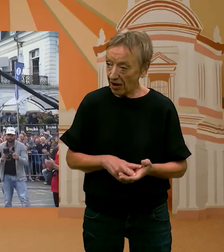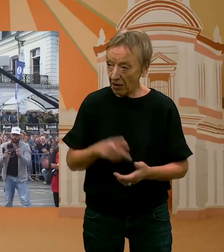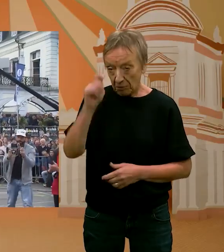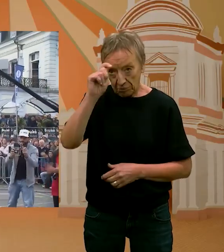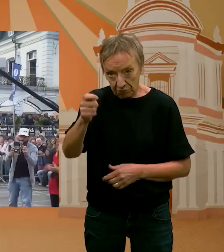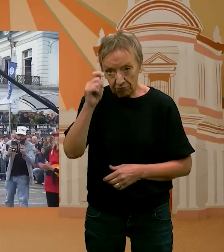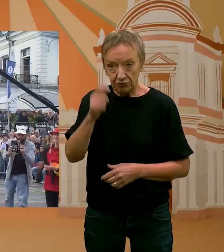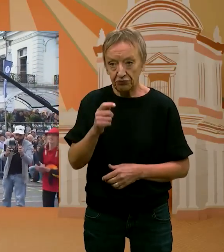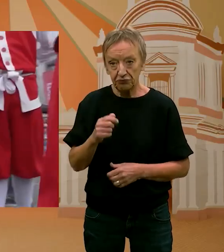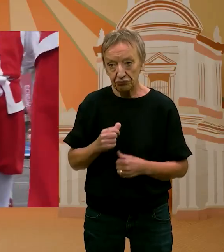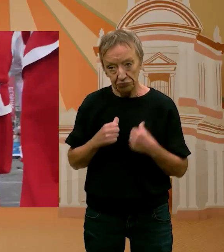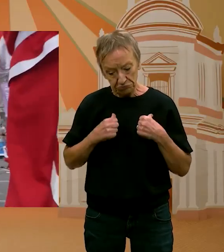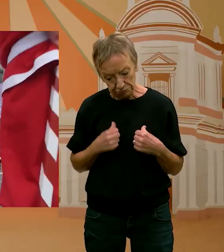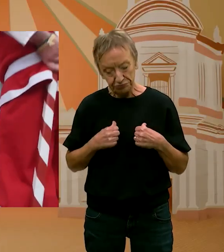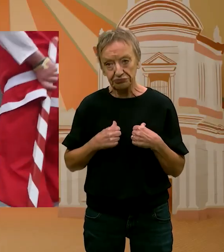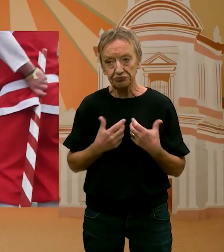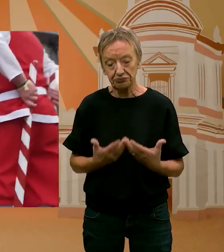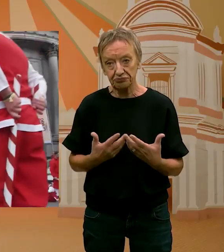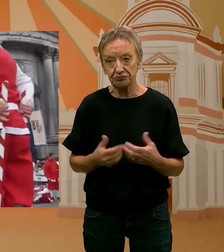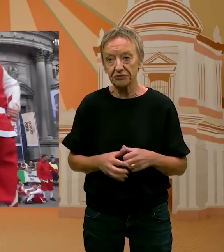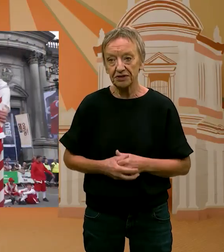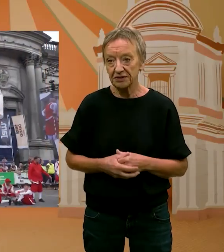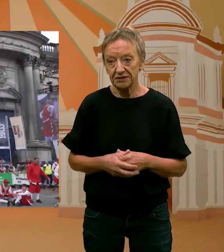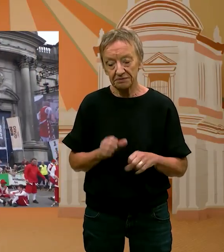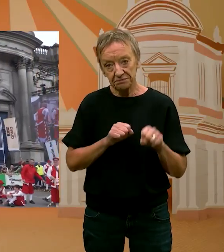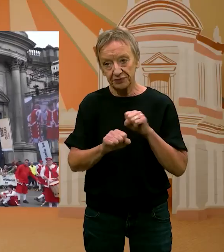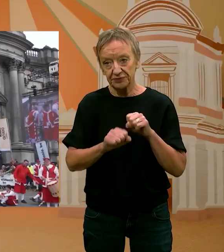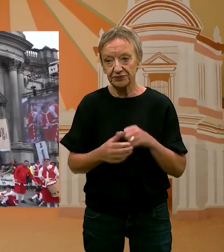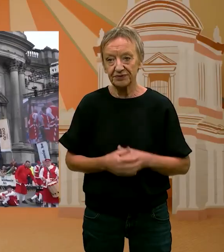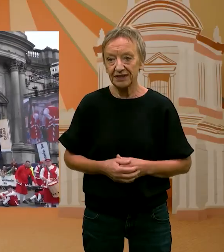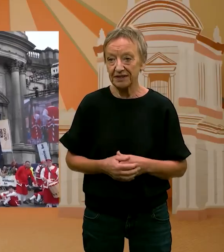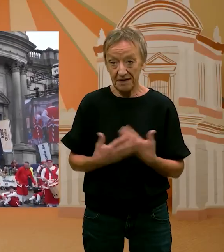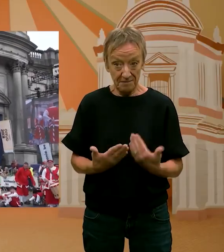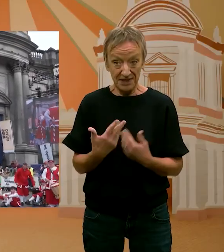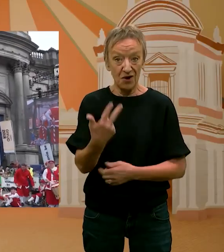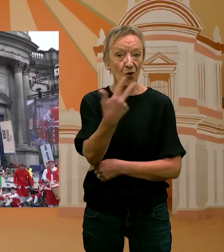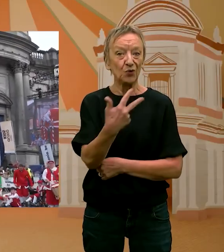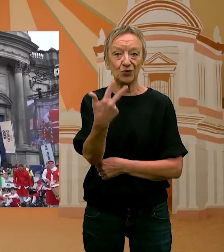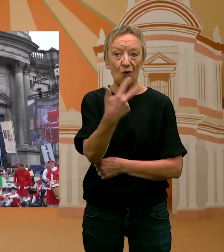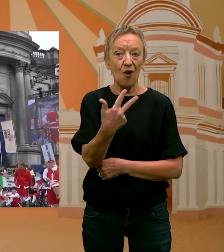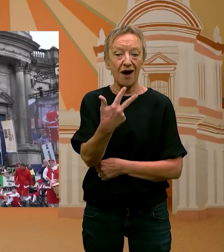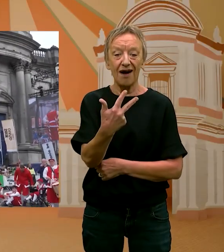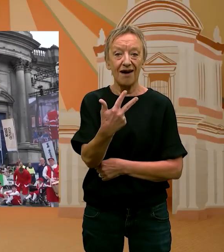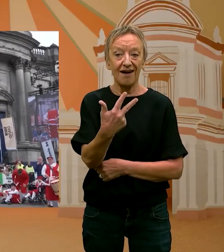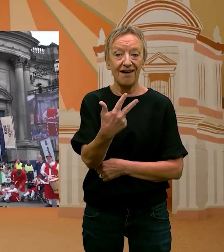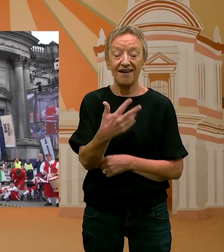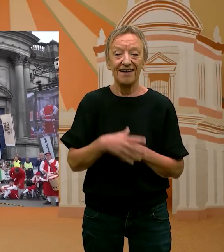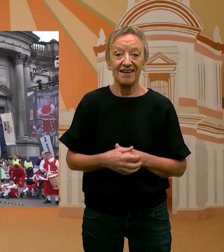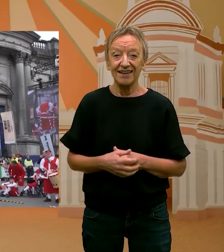machines. Maintenant, nous avons les 3. Comment est-ce qu'ils vont se répartir les rôles? Alice, t'as une idée? Oui, c'est ça qu'il faut voir maintenant. Qu'est-ce qui va se